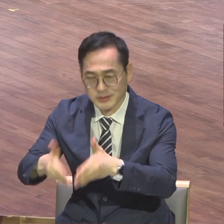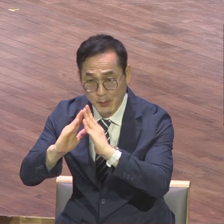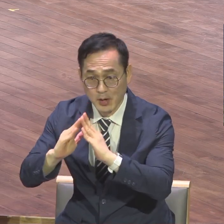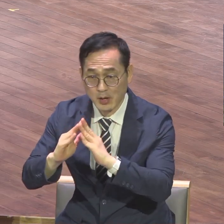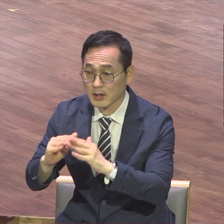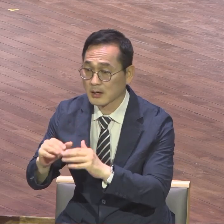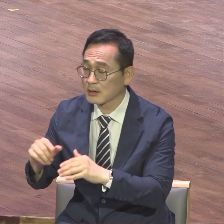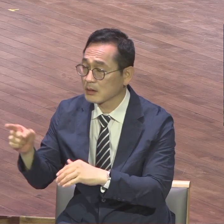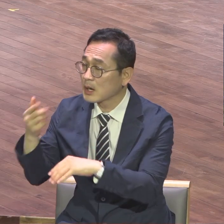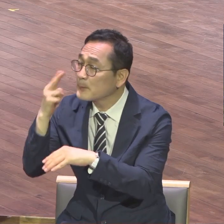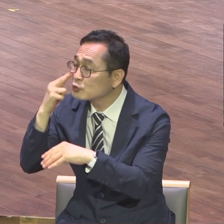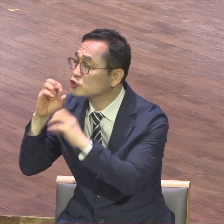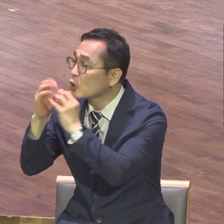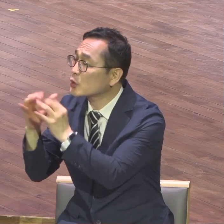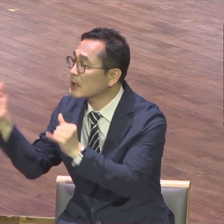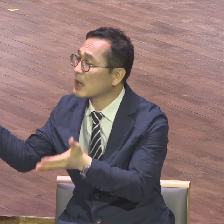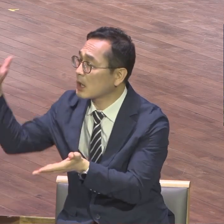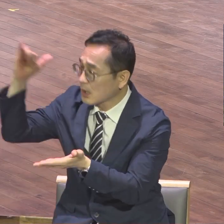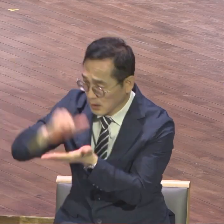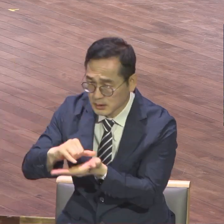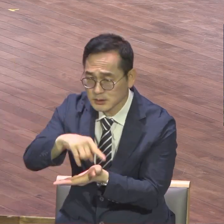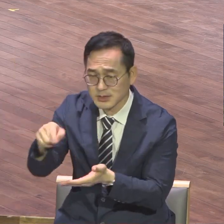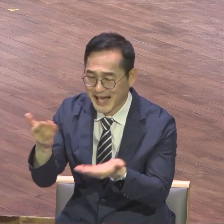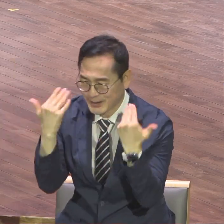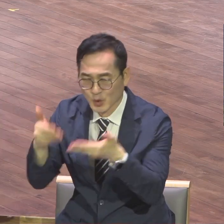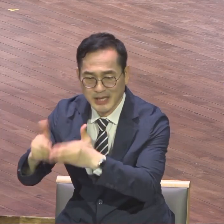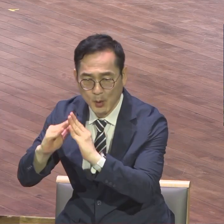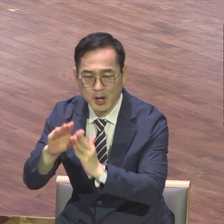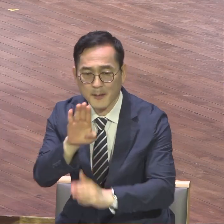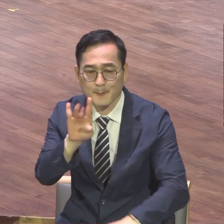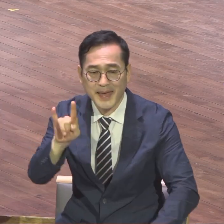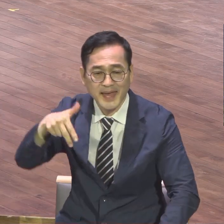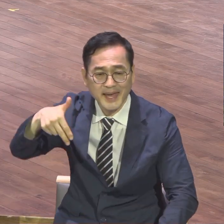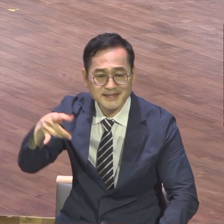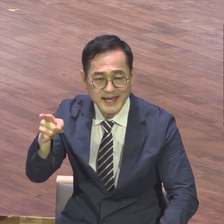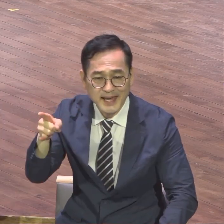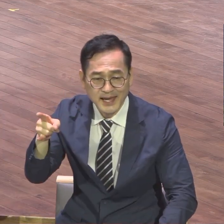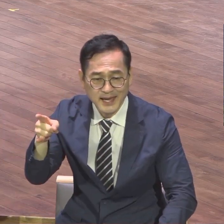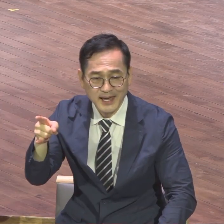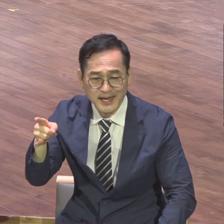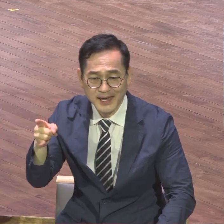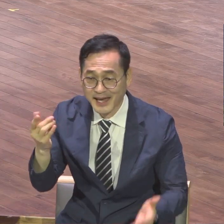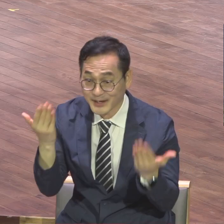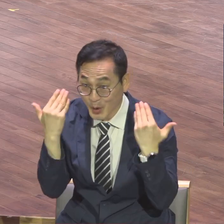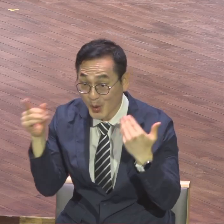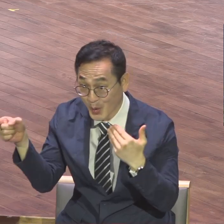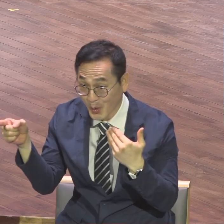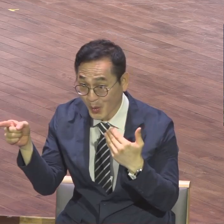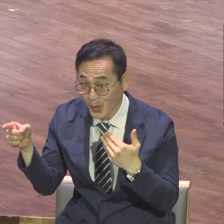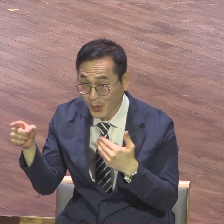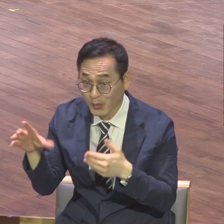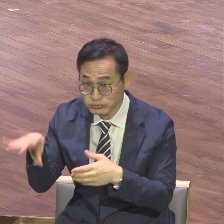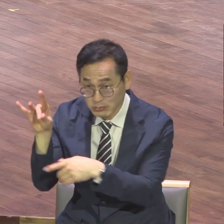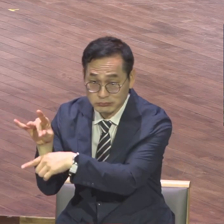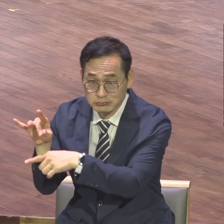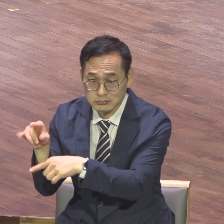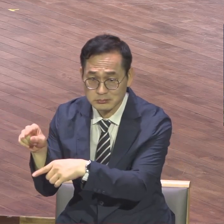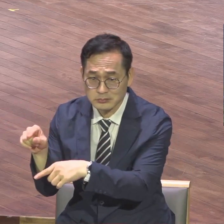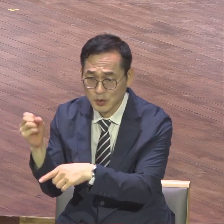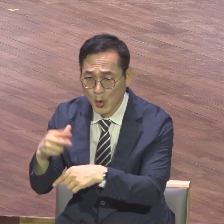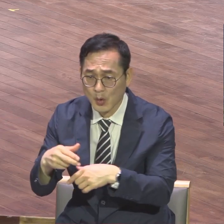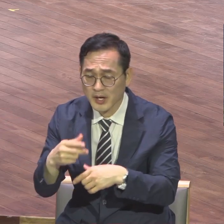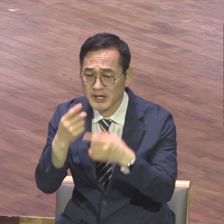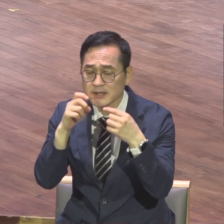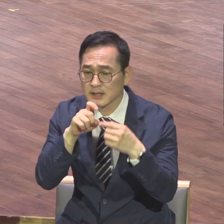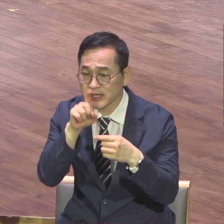들어와서 학교 세우고 뭐 학교 세운 게 이화학당, 배제학당, 전부 연세대, 전부 다 병원. 그